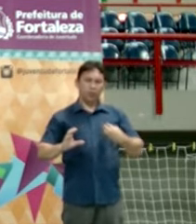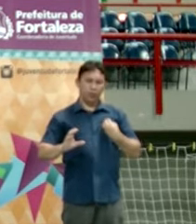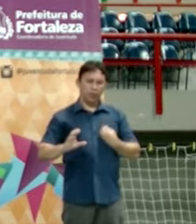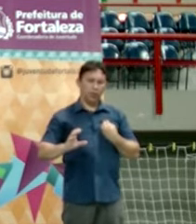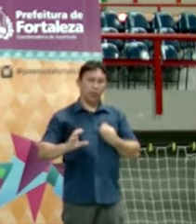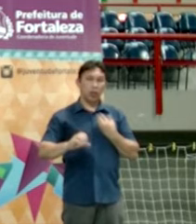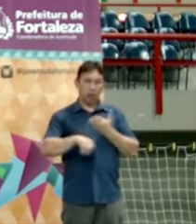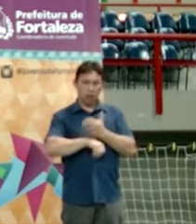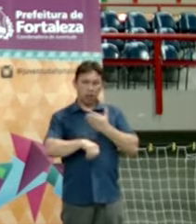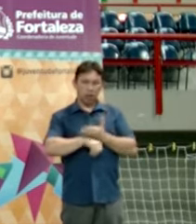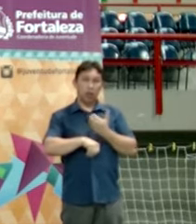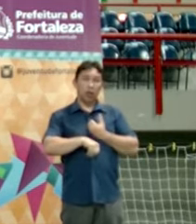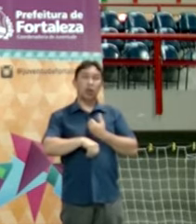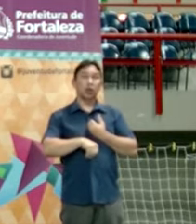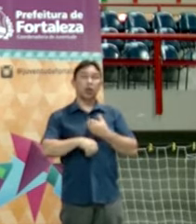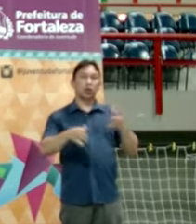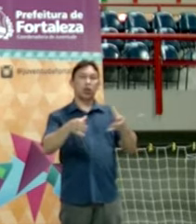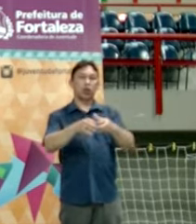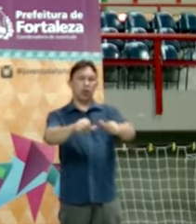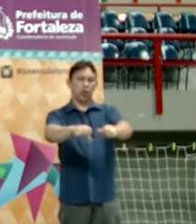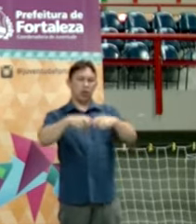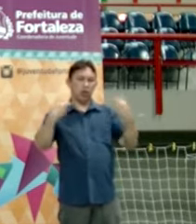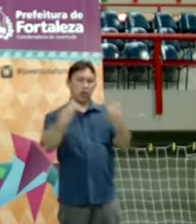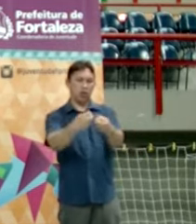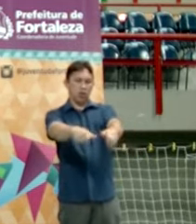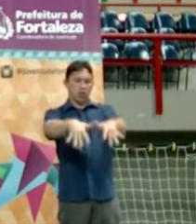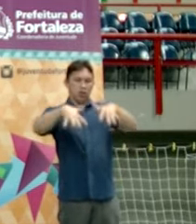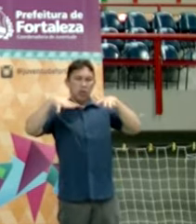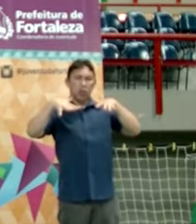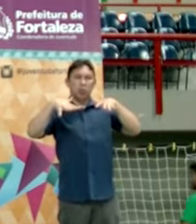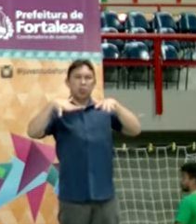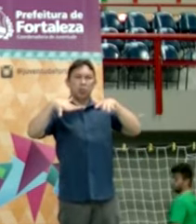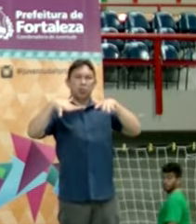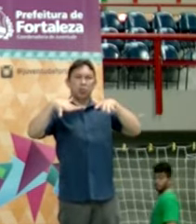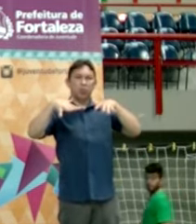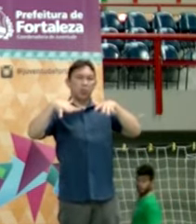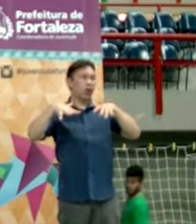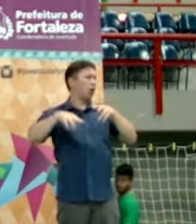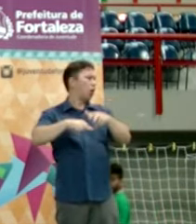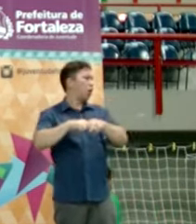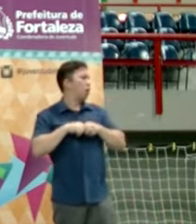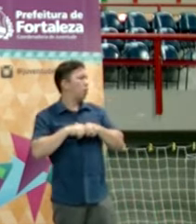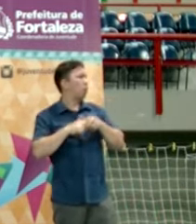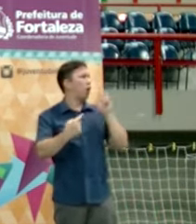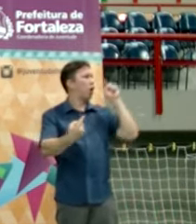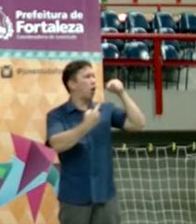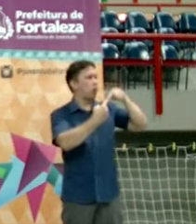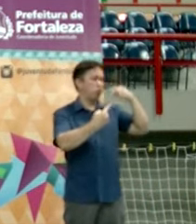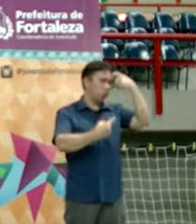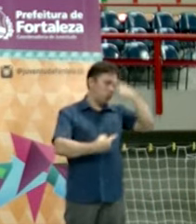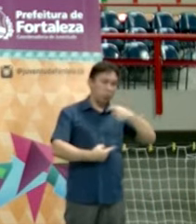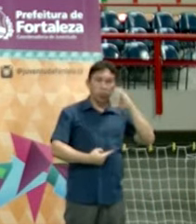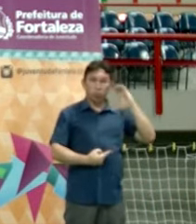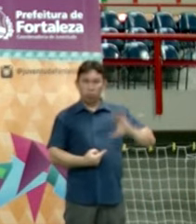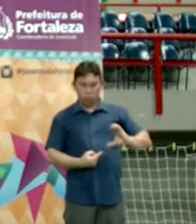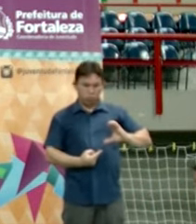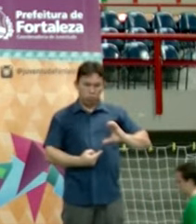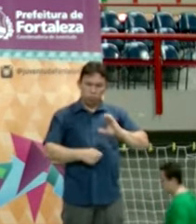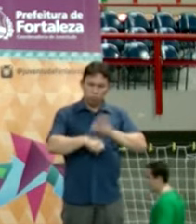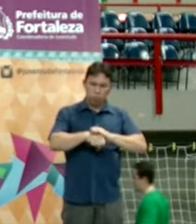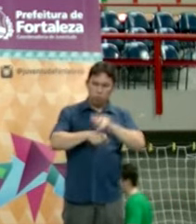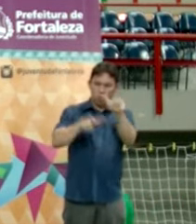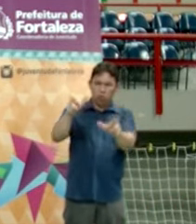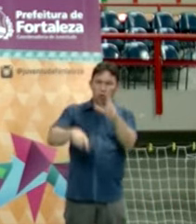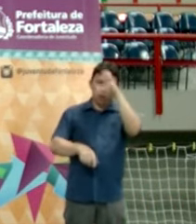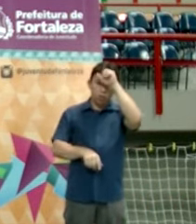que ia participar das assembleias. Por isso que qual era a grande função do cidadão? O que ele